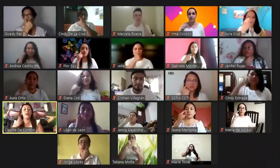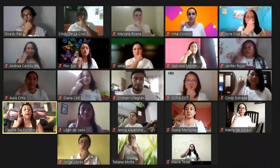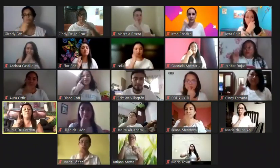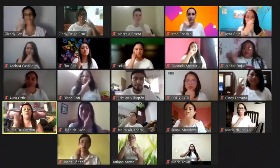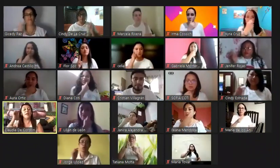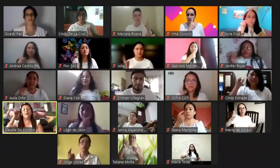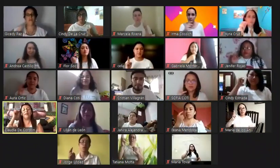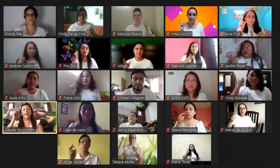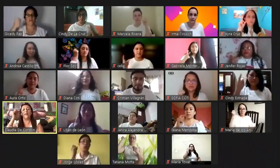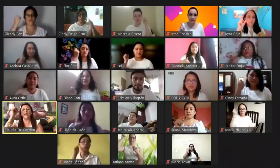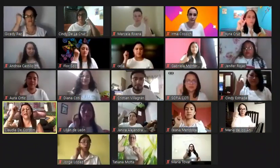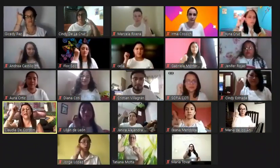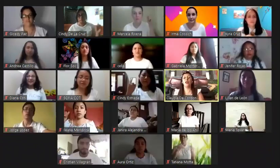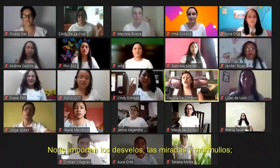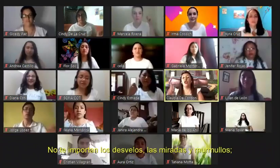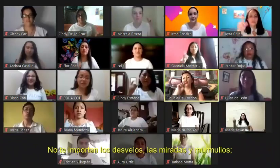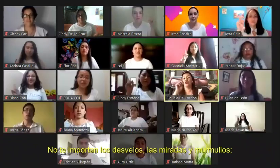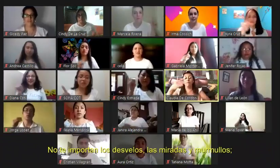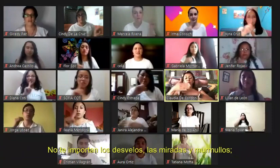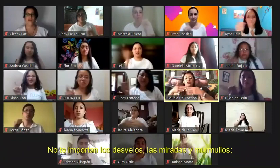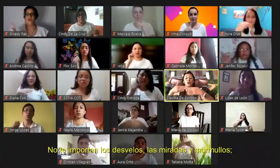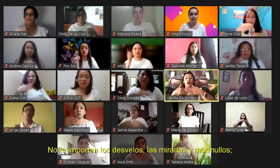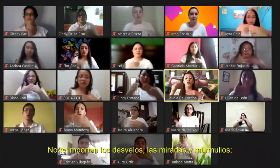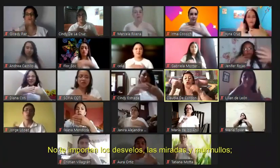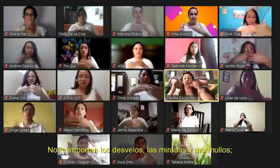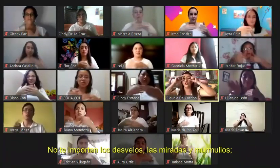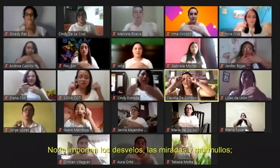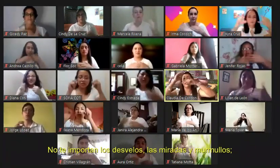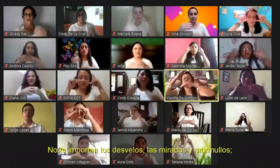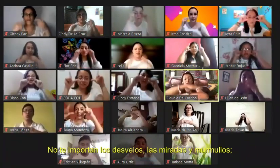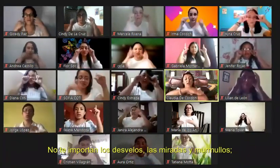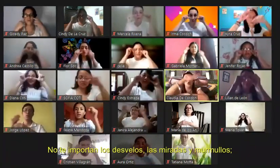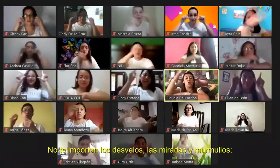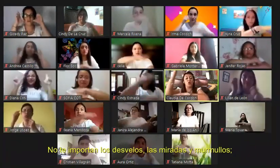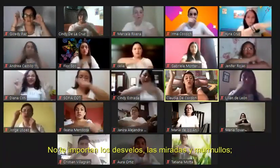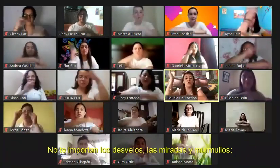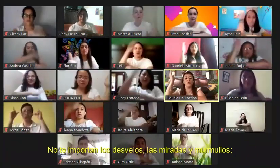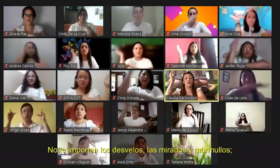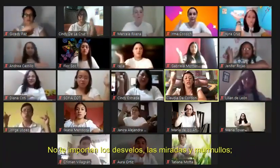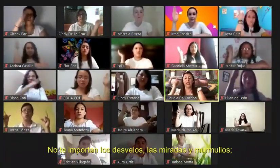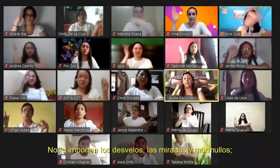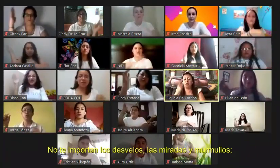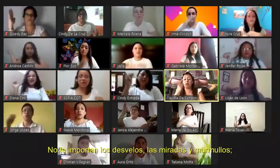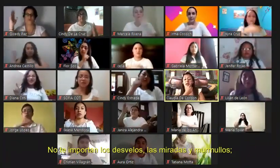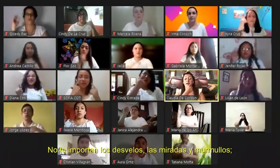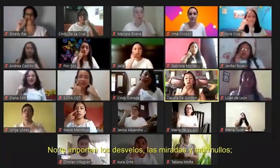entienden. No te importan los desvelos, las miradas